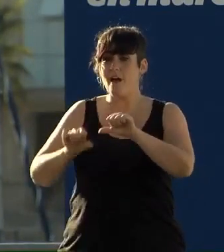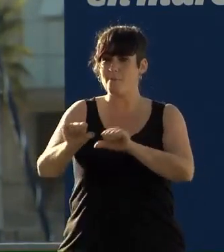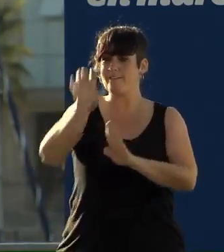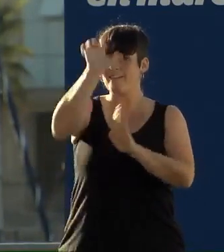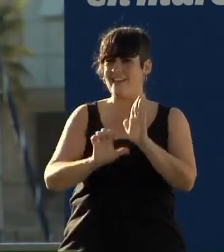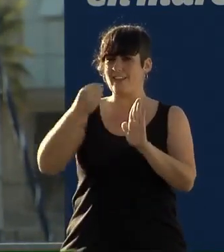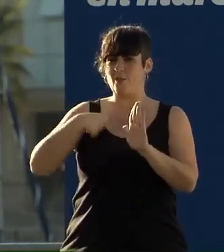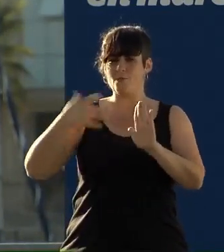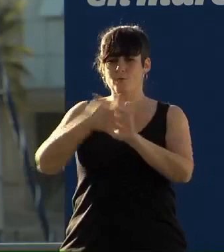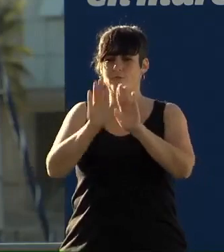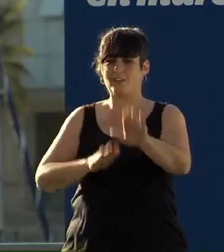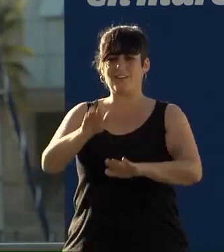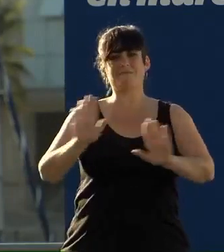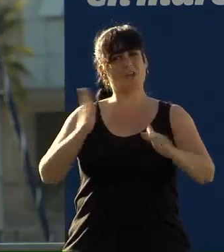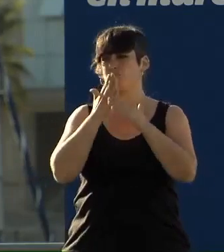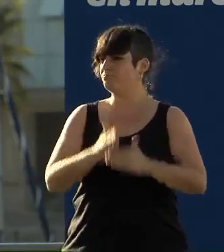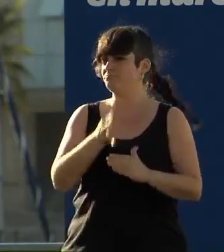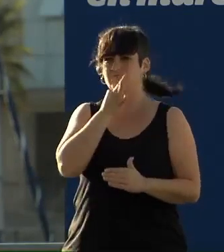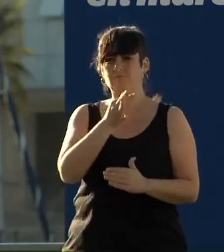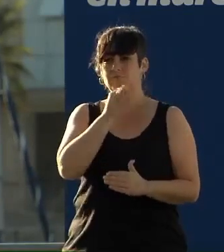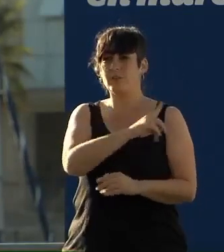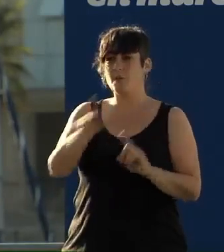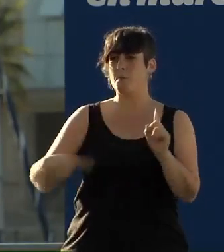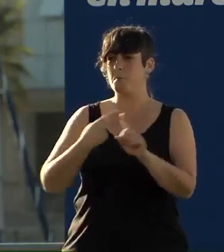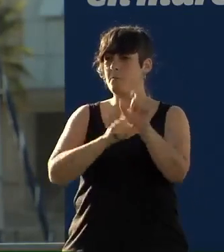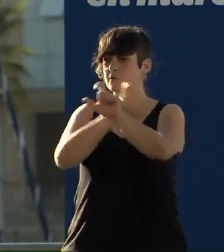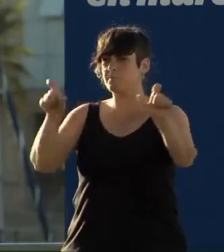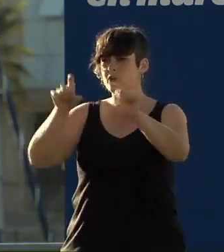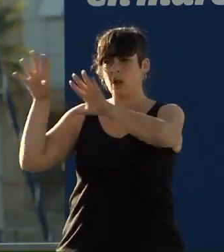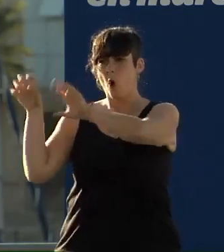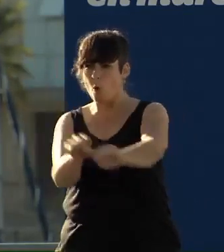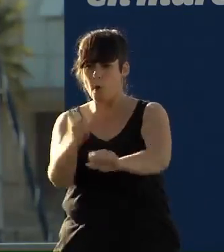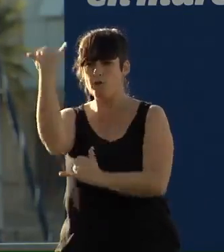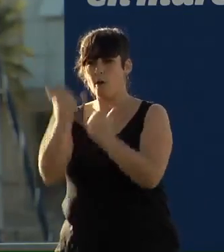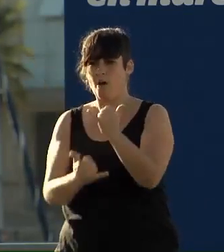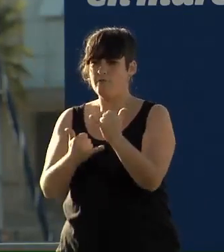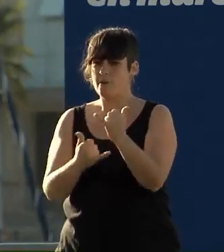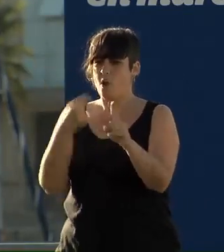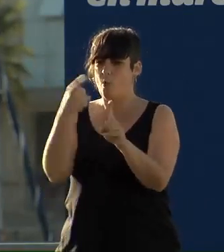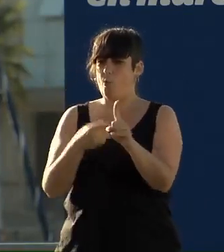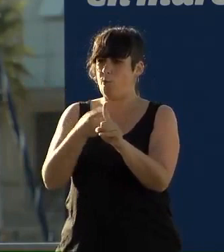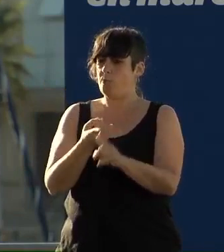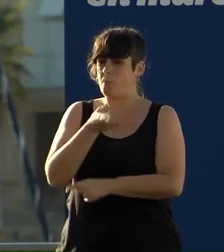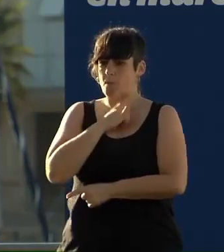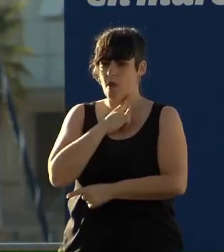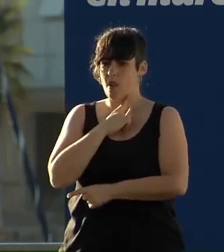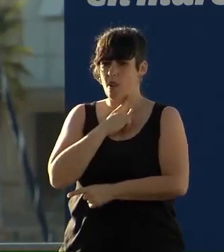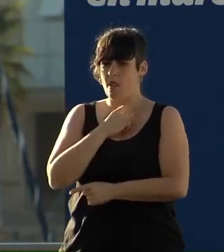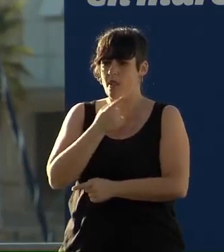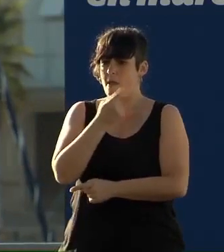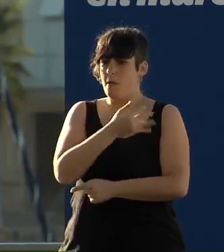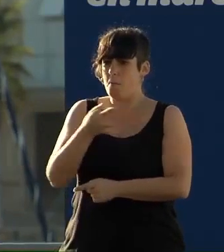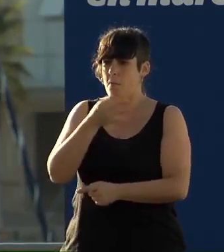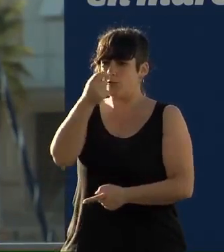marcaba un fito caradiante, pero insuficiente, pero que as forzas de ocupación que utilizaron para todo o contrario do que fora elaborado, convertiron a autonomía